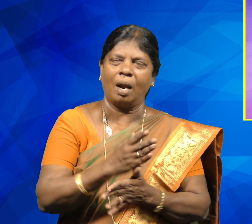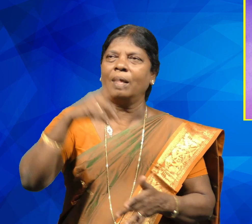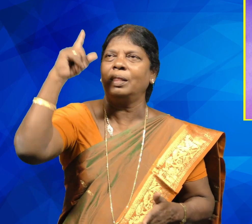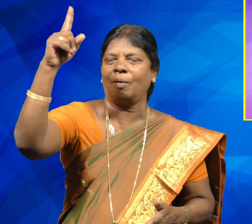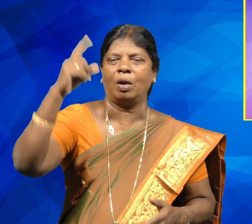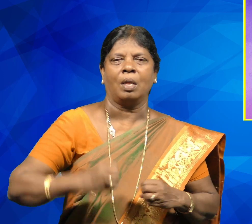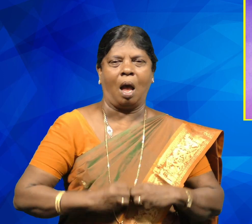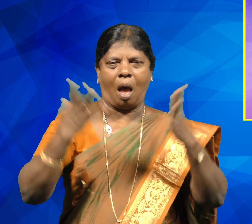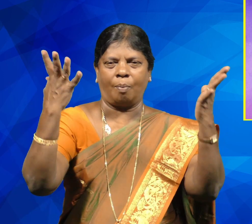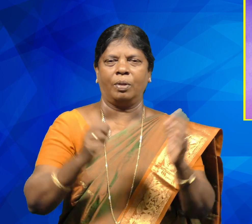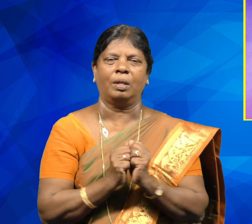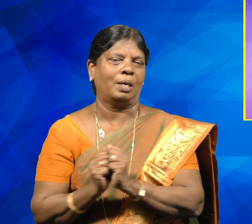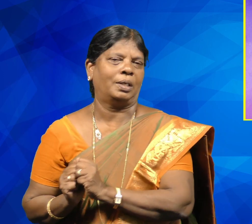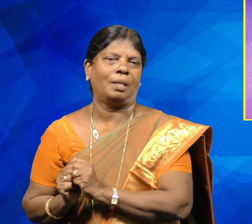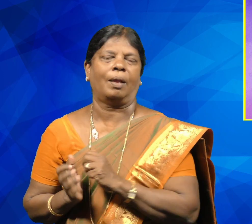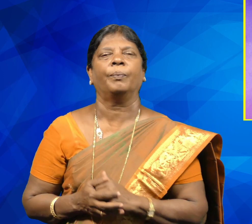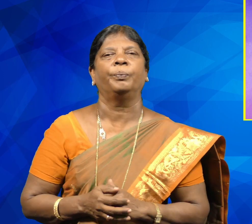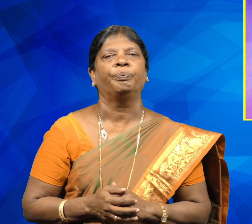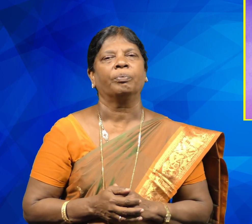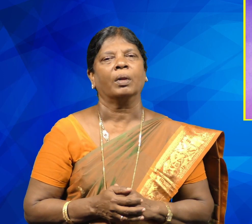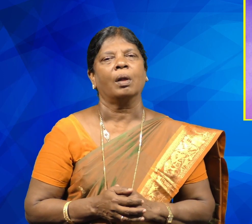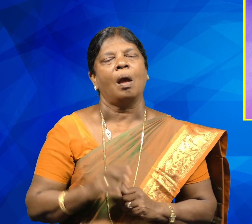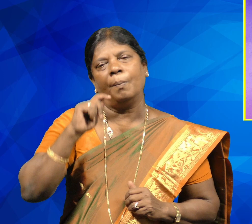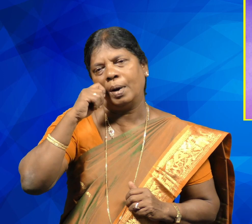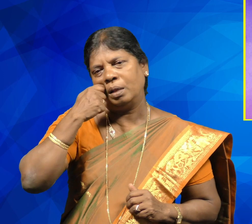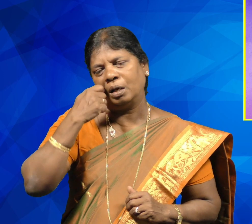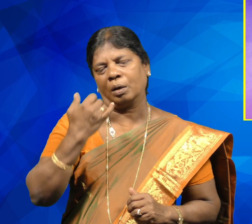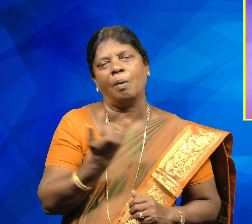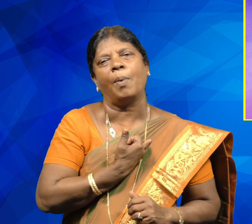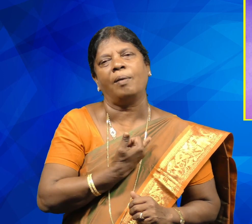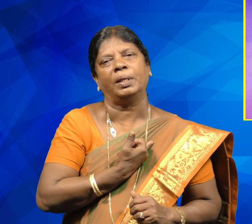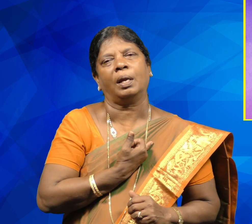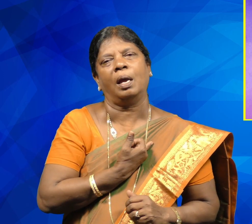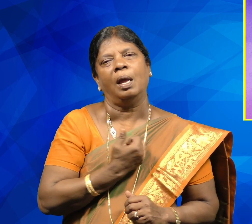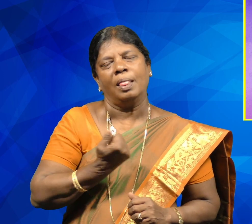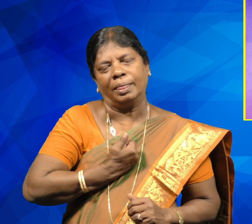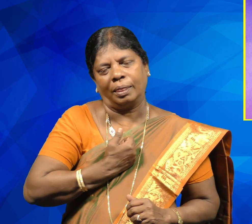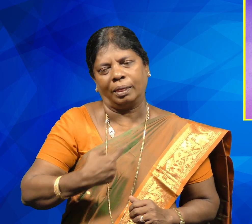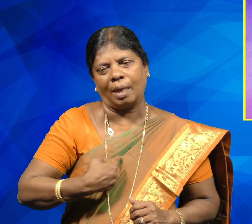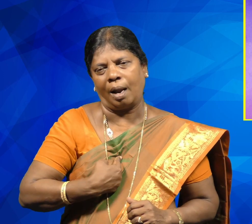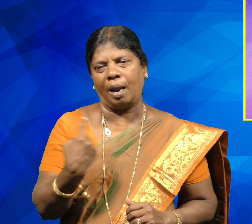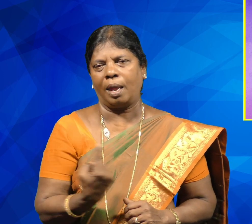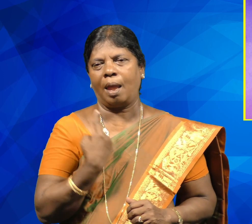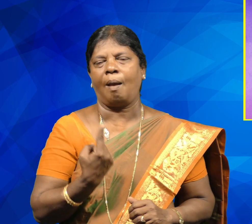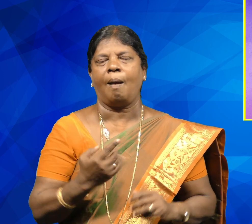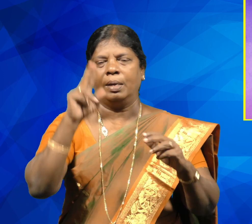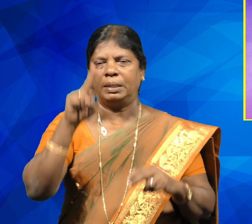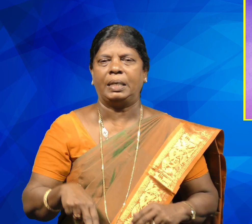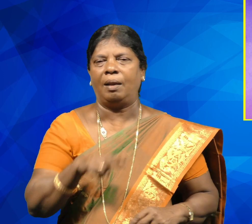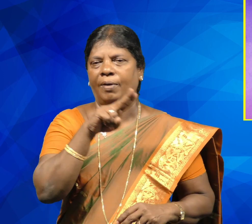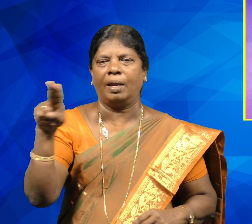உண்மையான தேவன் தான் என்கிற அற்புதத்தை அவர் வெளிப்படுத்தி காண்பித்தார். மனிதனுடைய பாவத்திற்காக